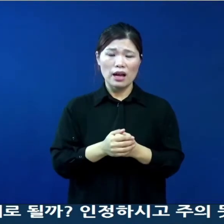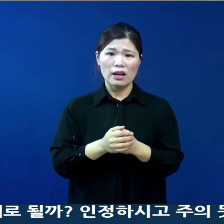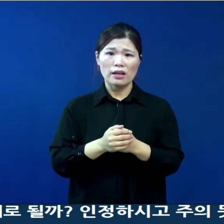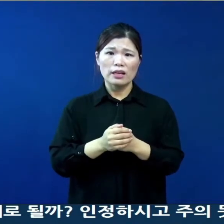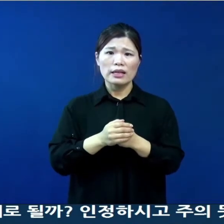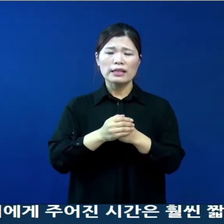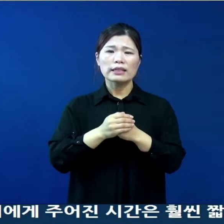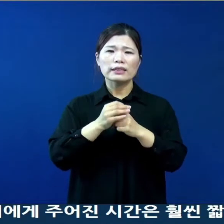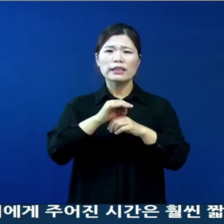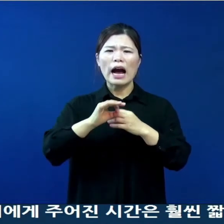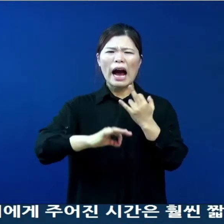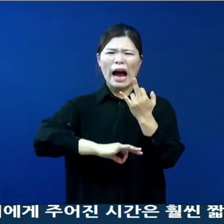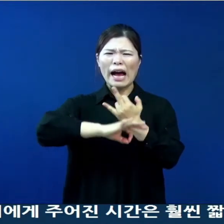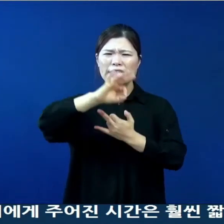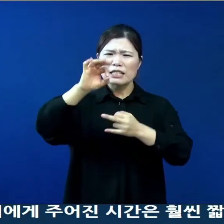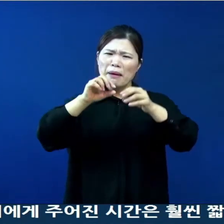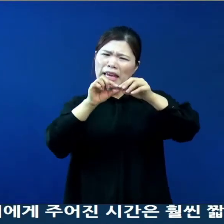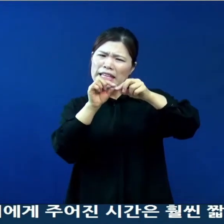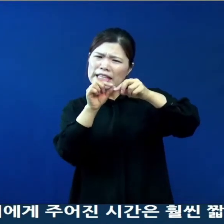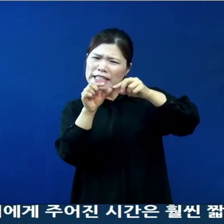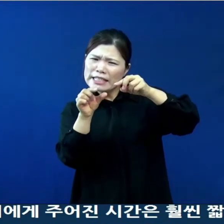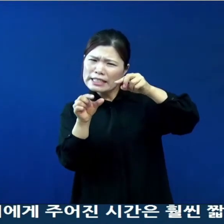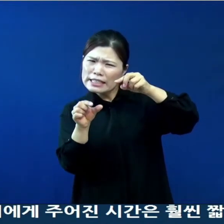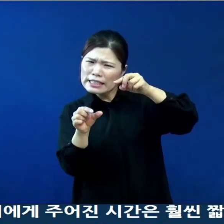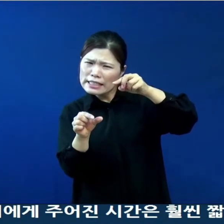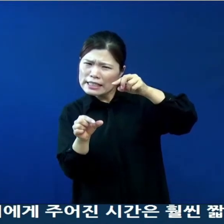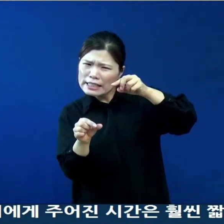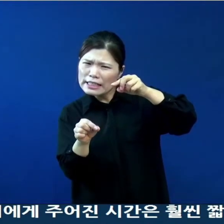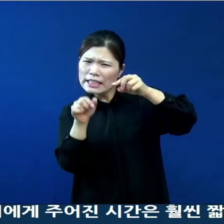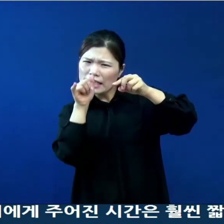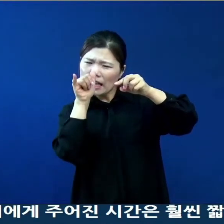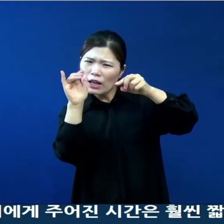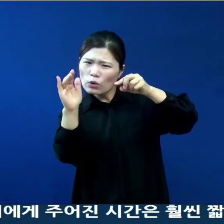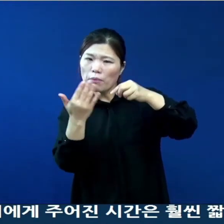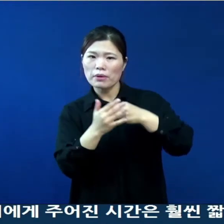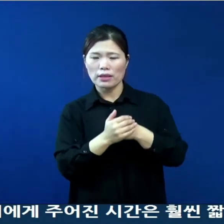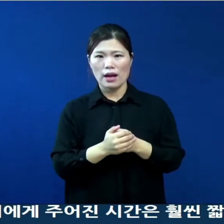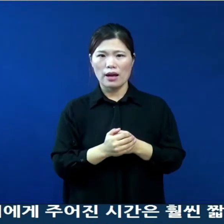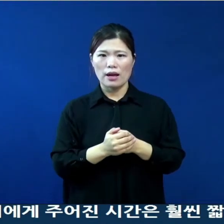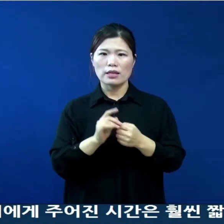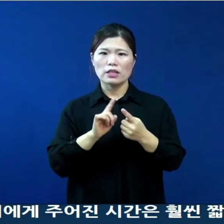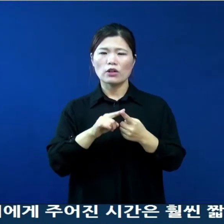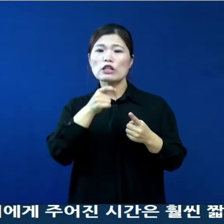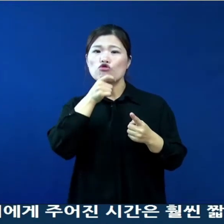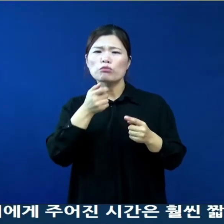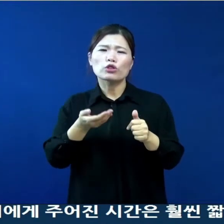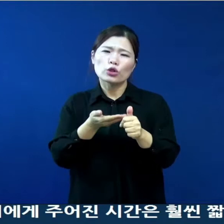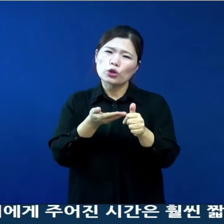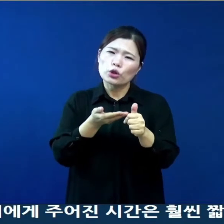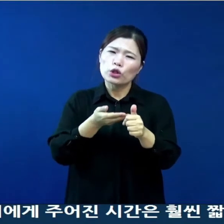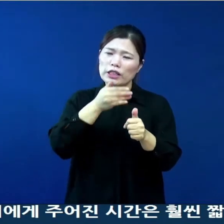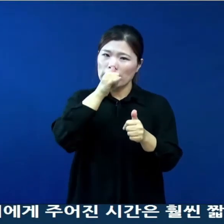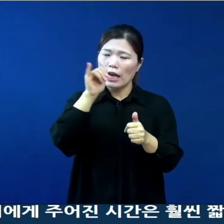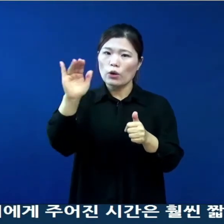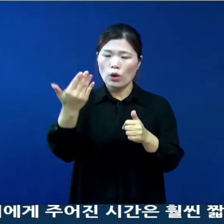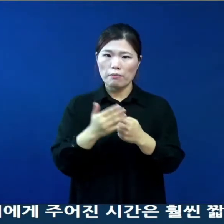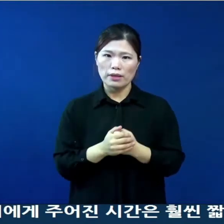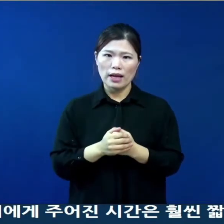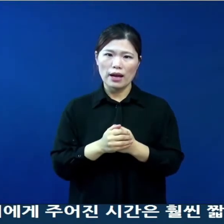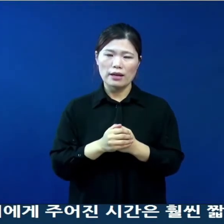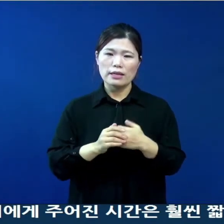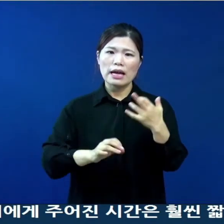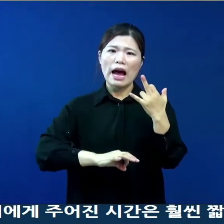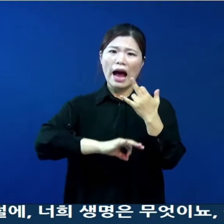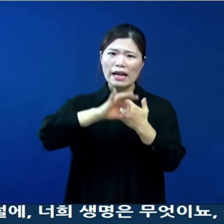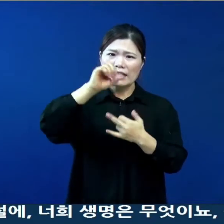이슬이 축축하게 비가 온 것처럼 수분을 공급한다고 합니다. 그럼 여러분, 아침 이슬,